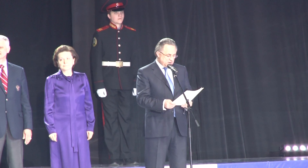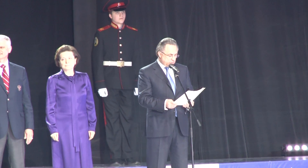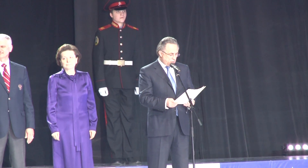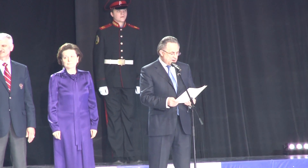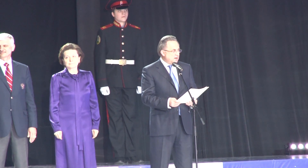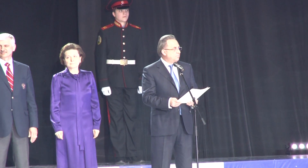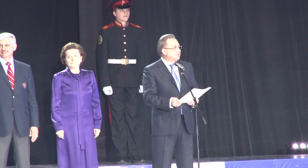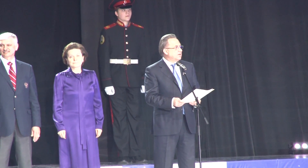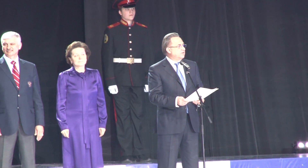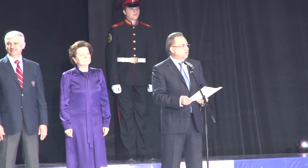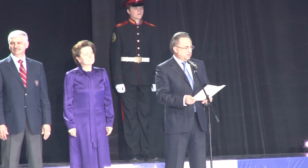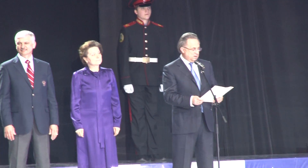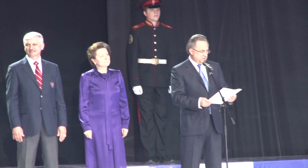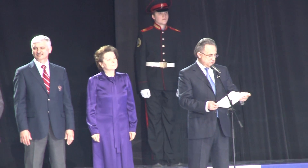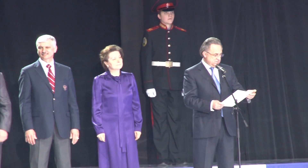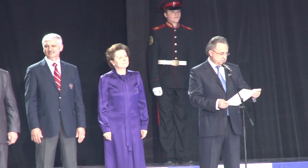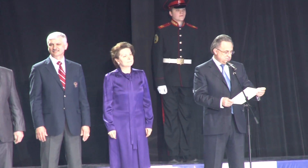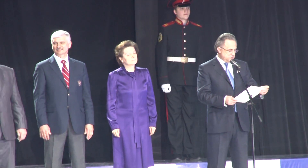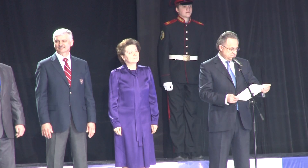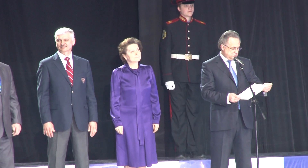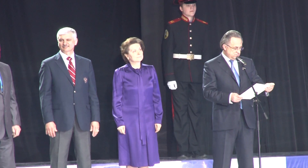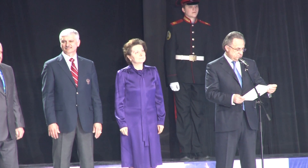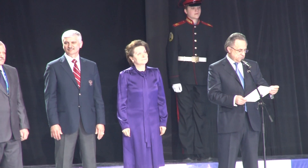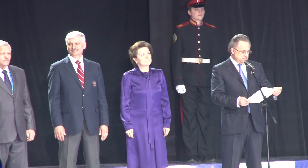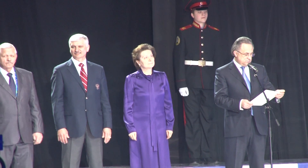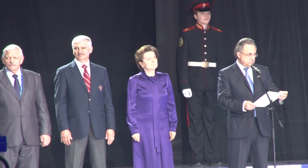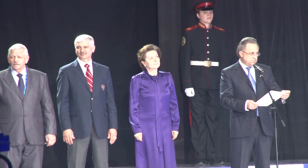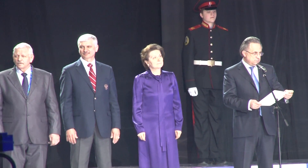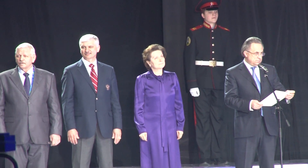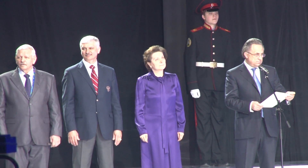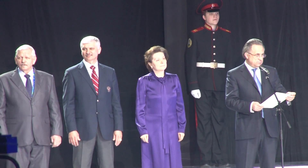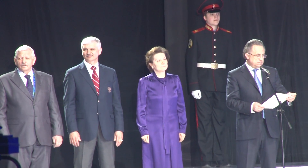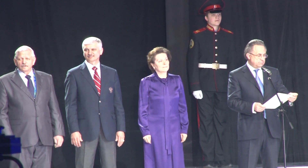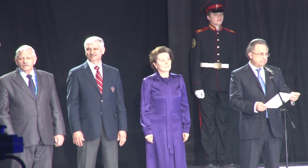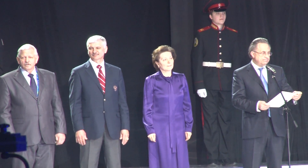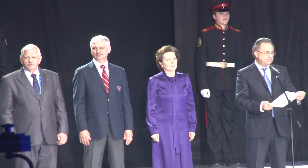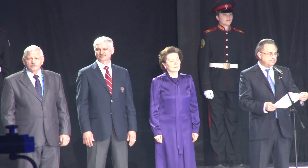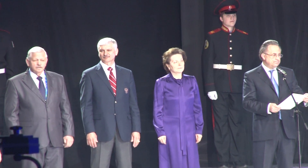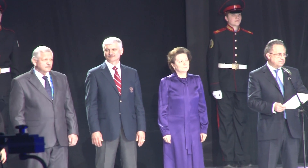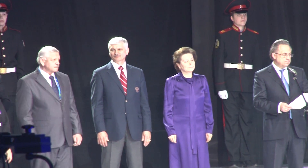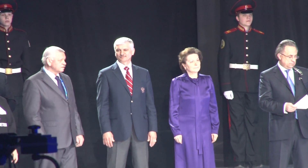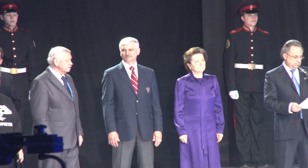18th Surda Olympijskih Zimnih Igor. I'm happy to welcome you at the 18th Winter Deaf Olympics.